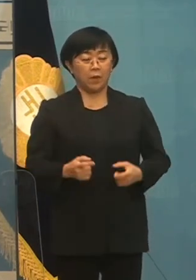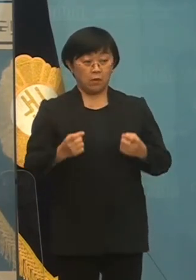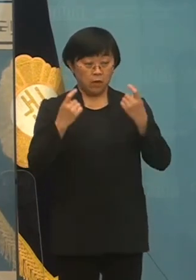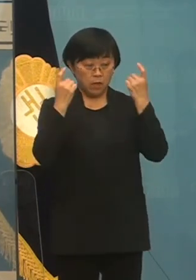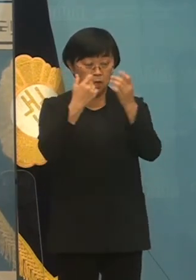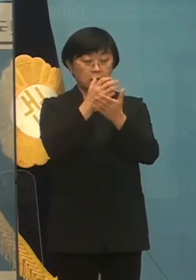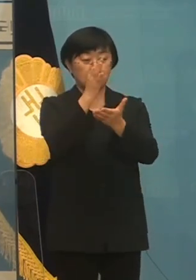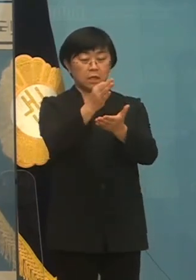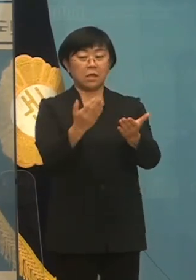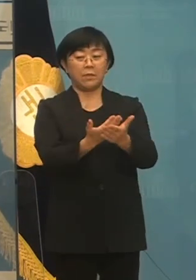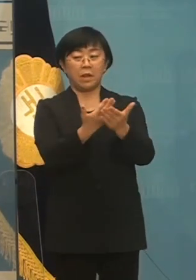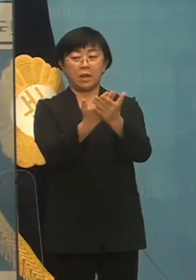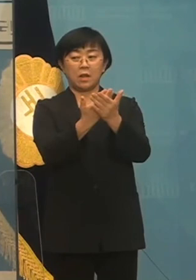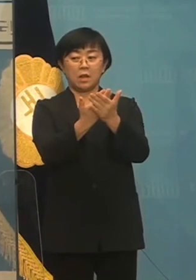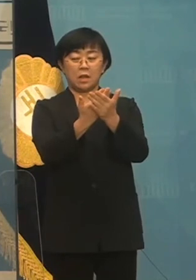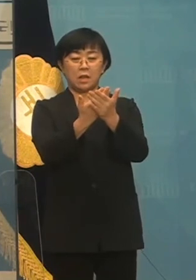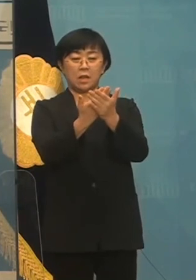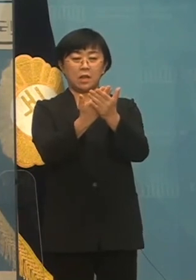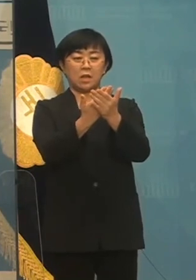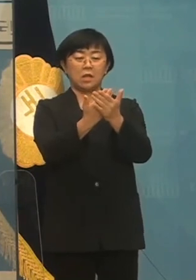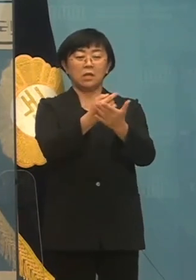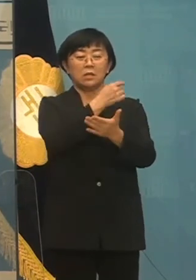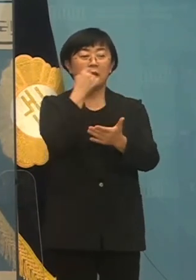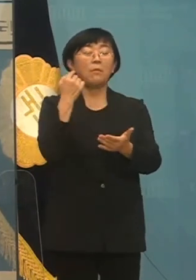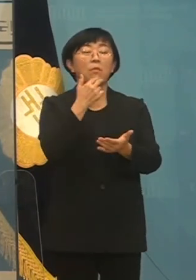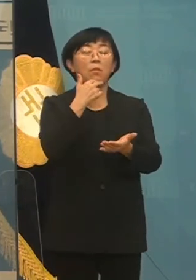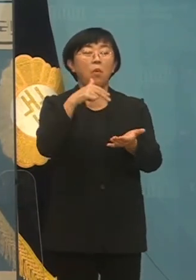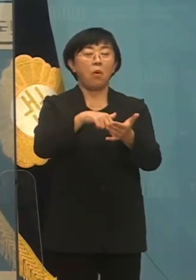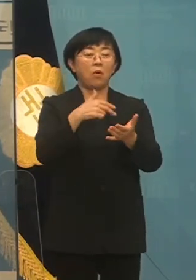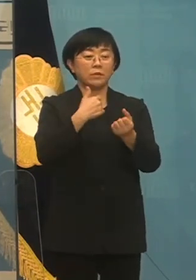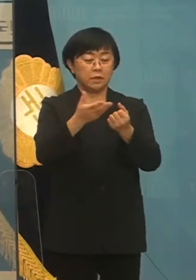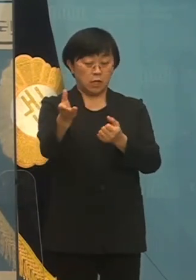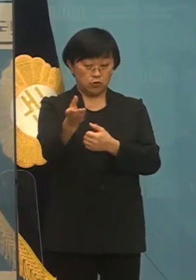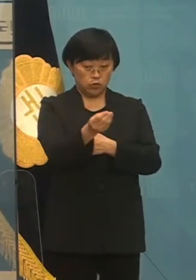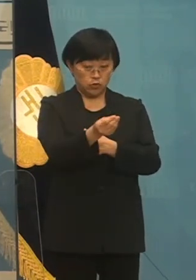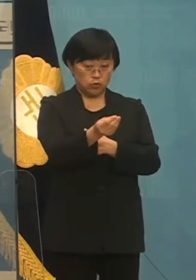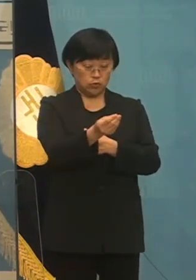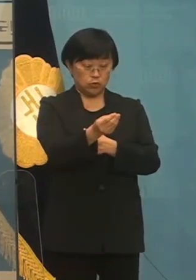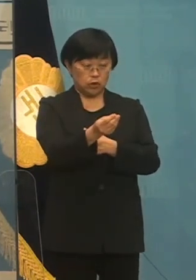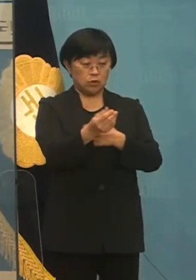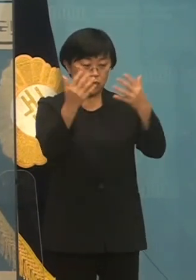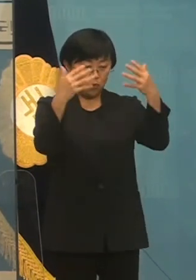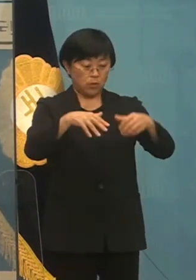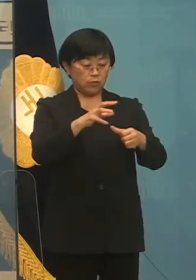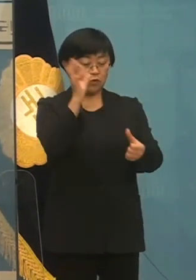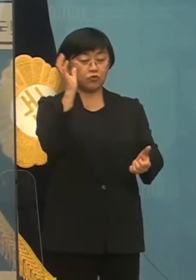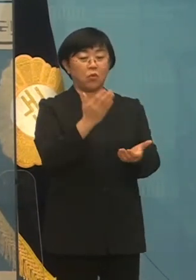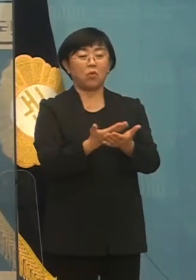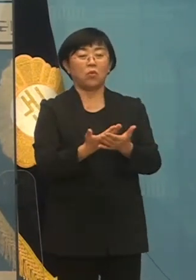관광기금 개발 기금 무담보 신용 대출 확대 및 대출 조건 완화를 요청드립니다.